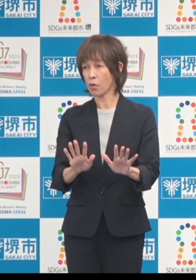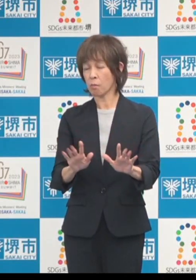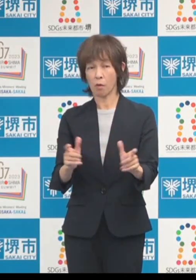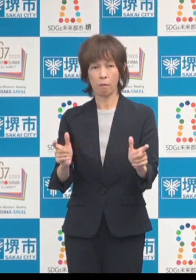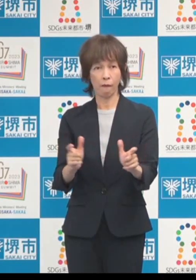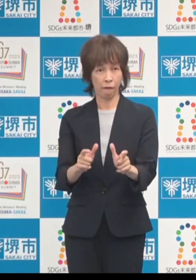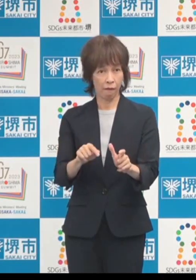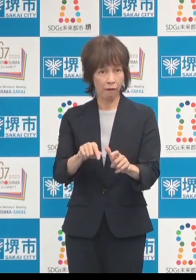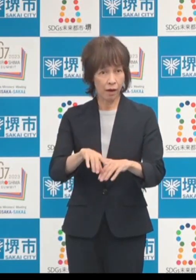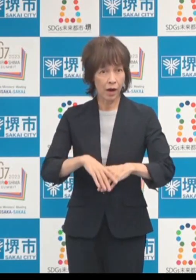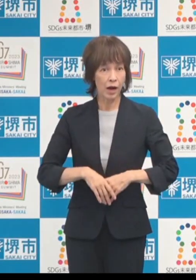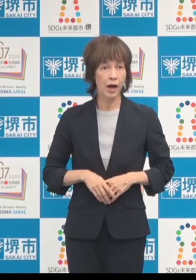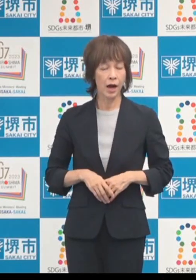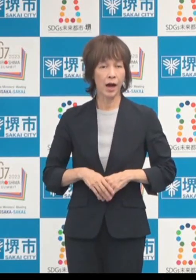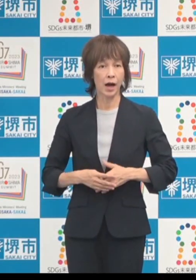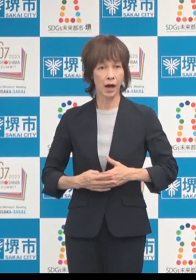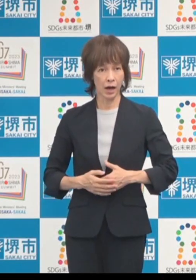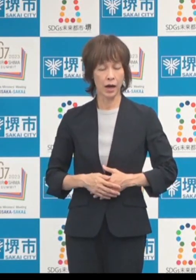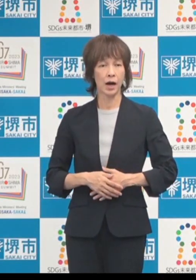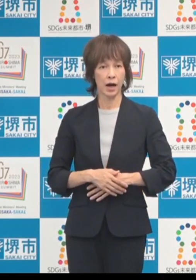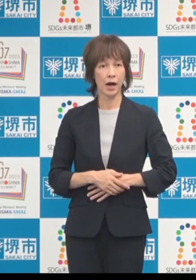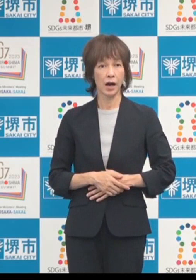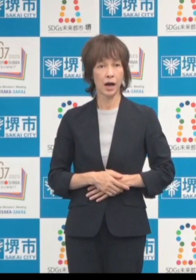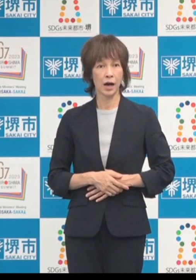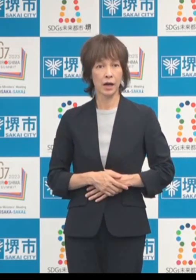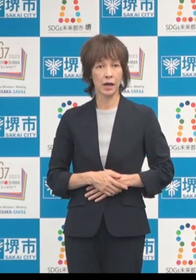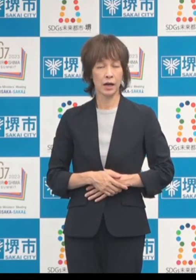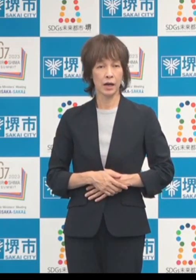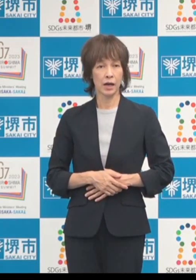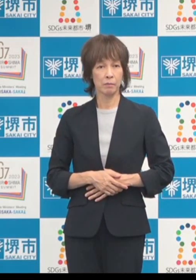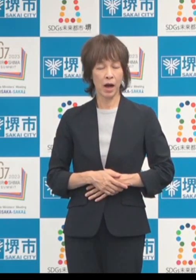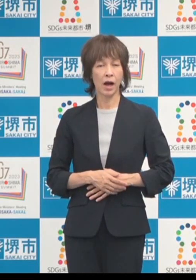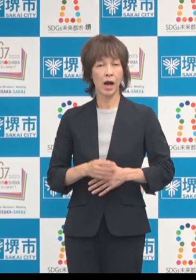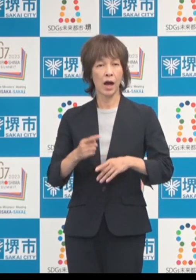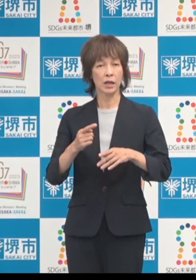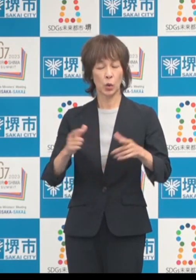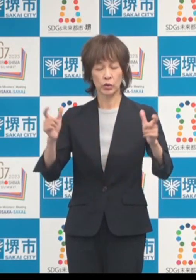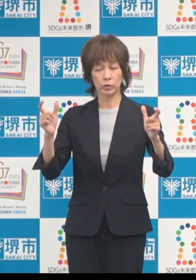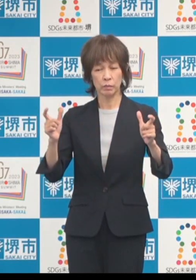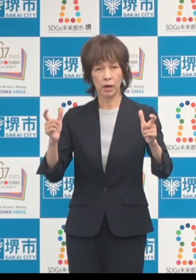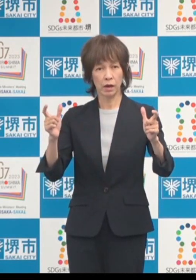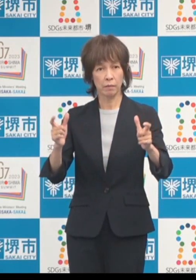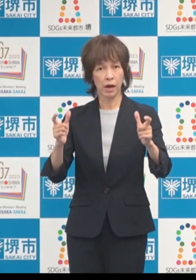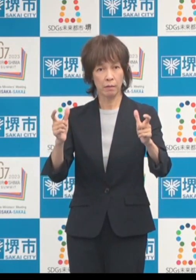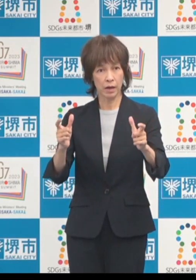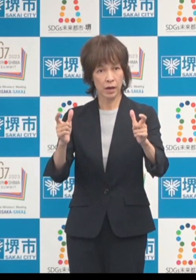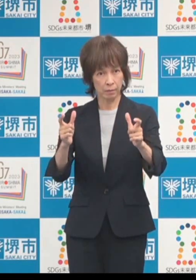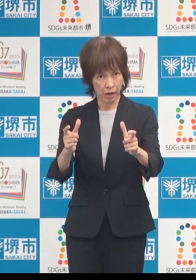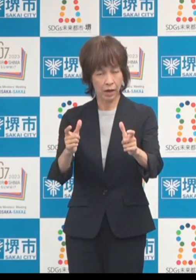から、自然減というところはもうこれからも続いていくと、もうガンガン